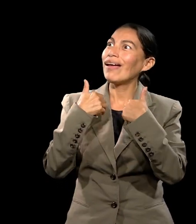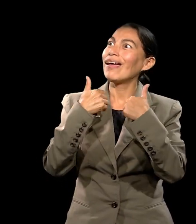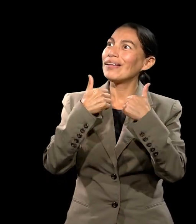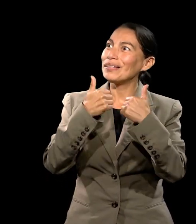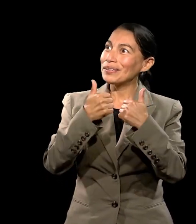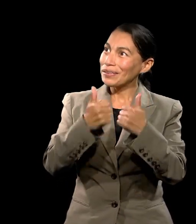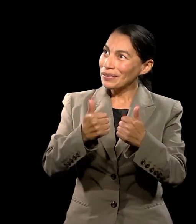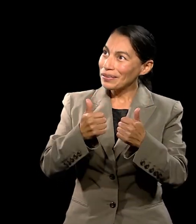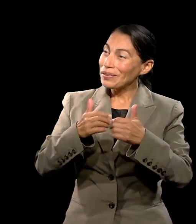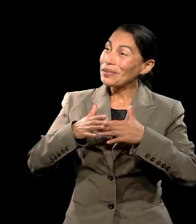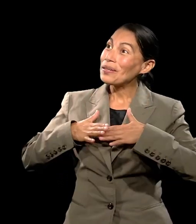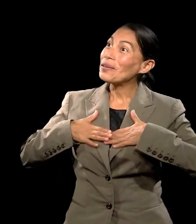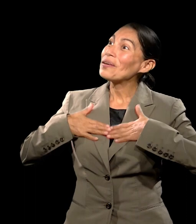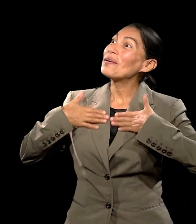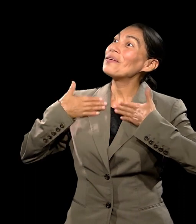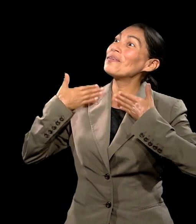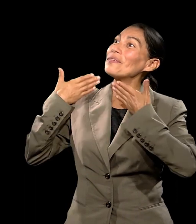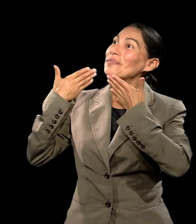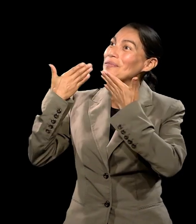estás.